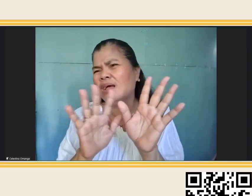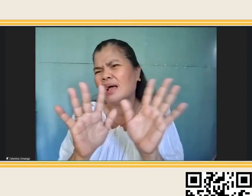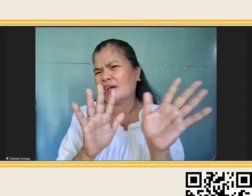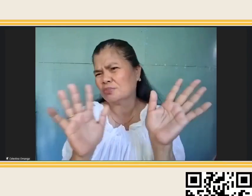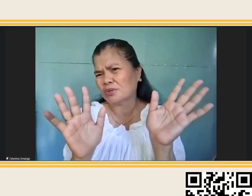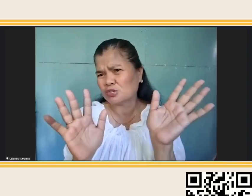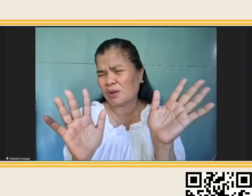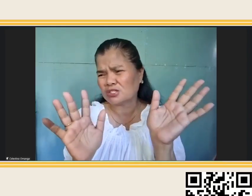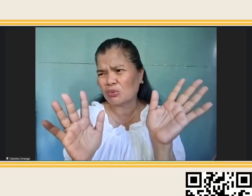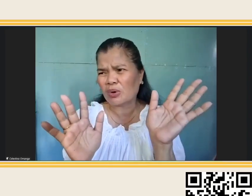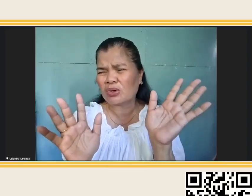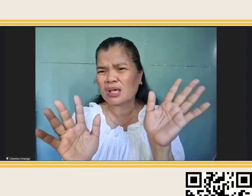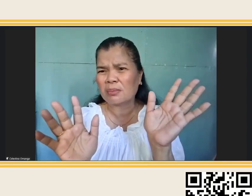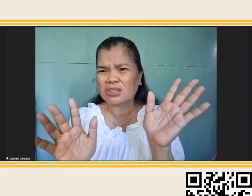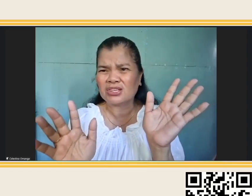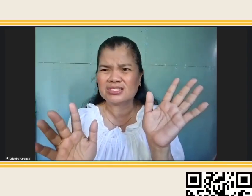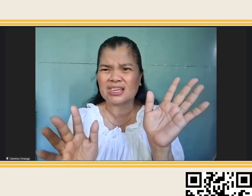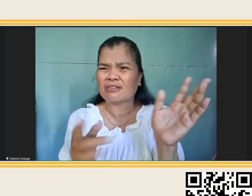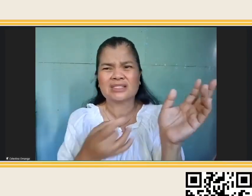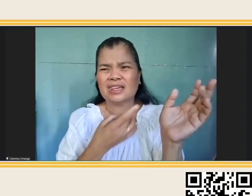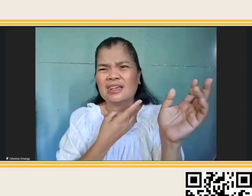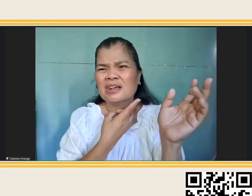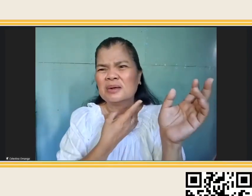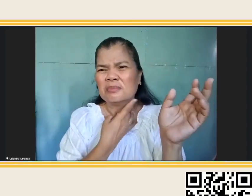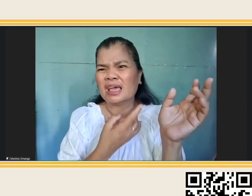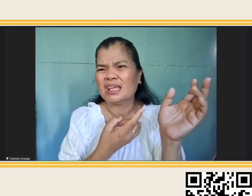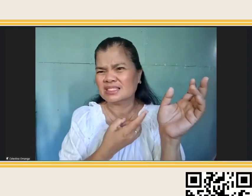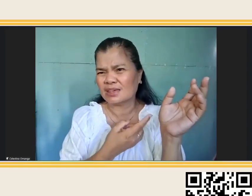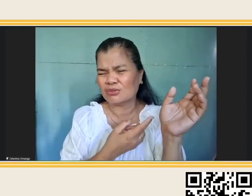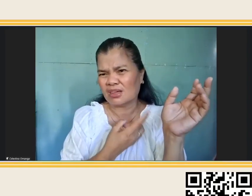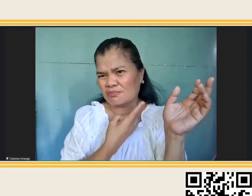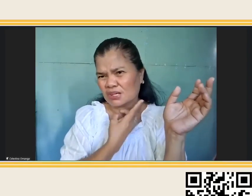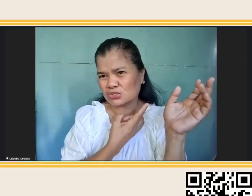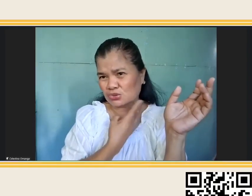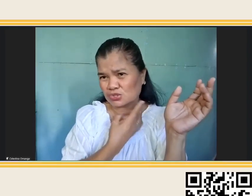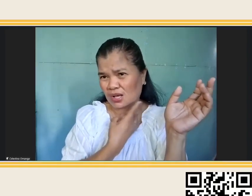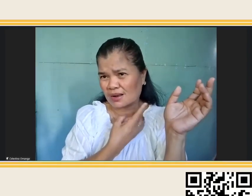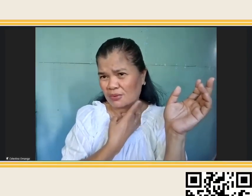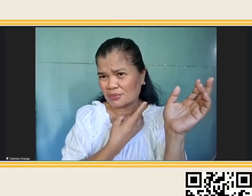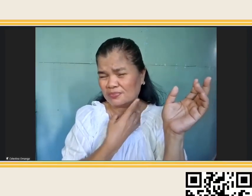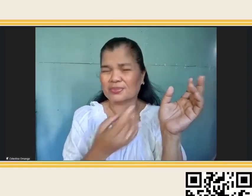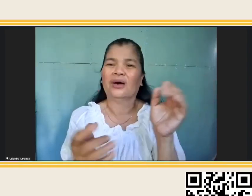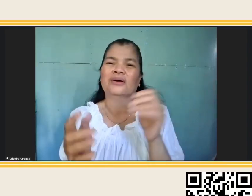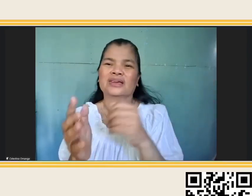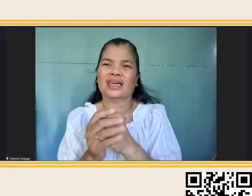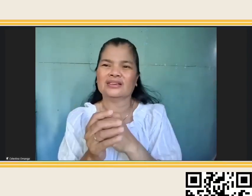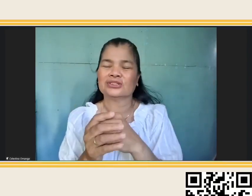yung, as much as possible, huwag niyong gamitin sa death kasi may inis sa yung death, bastos ka raw. Okay.